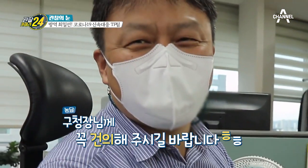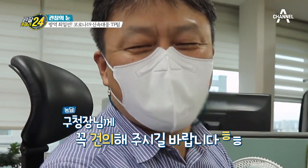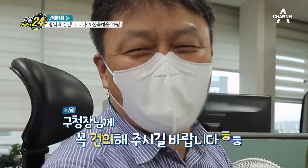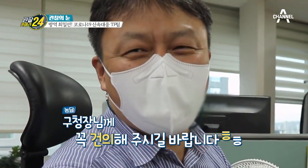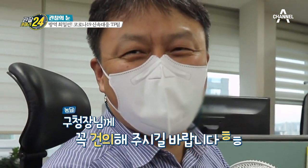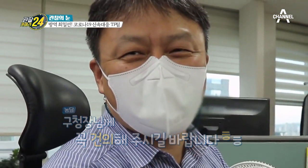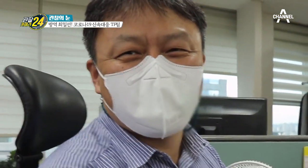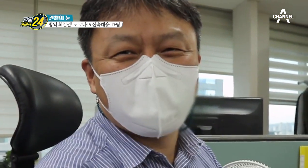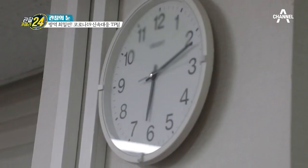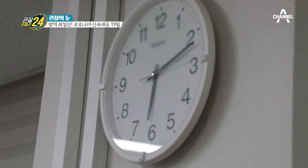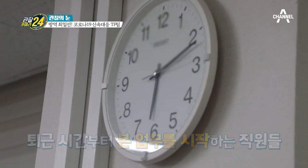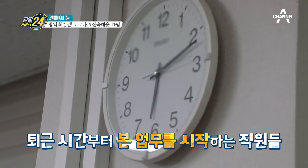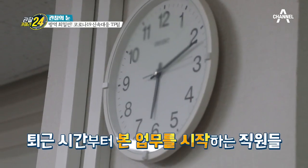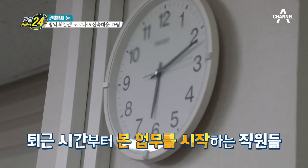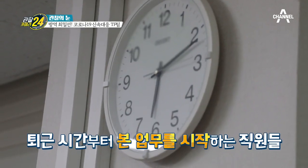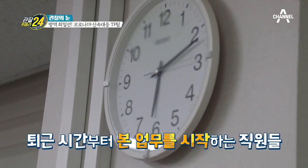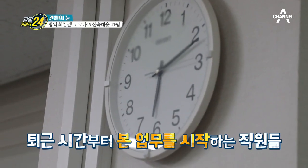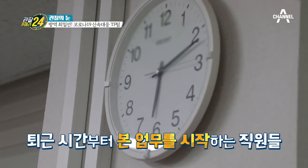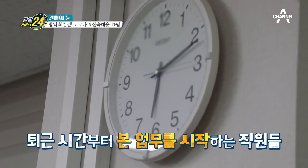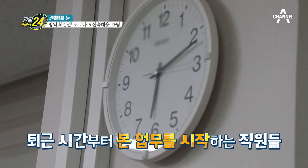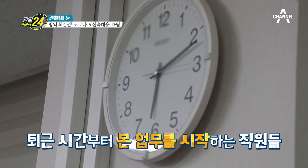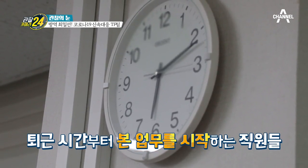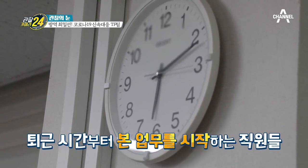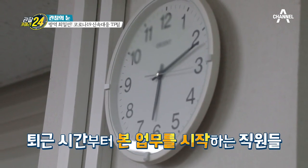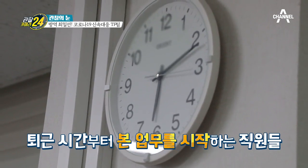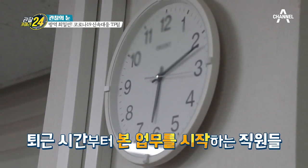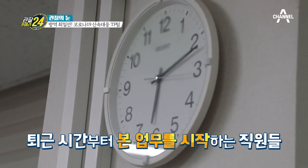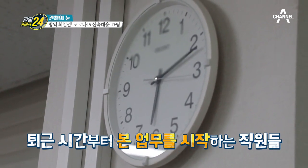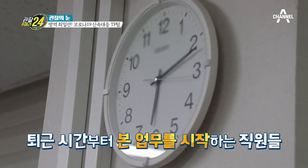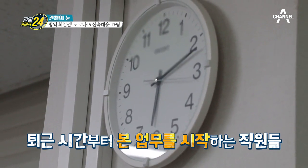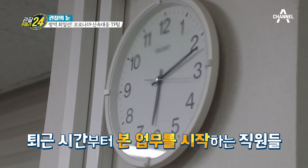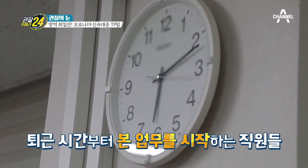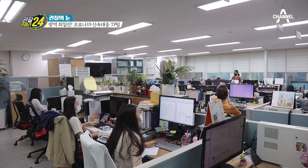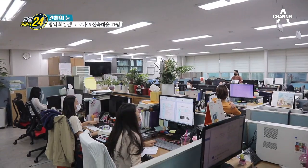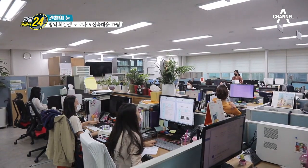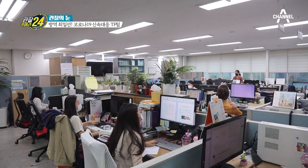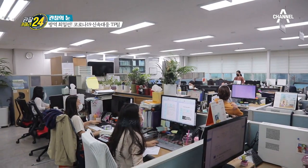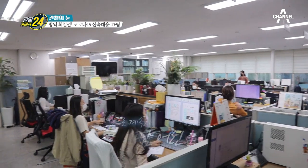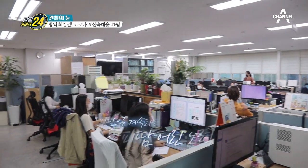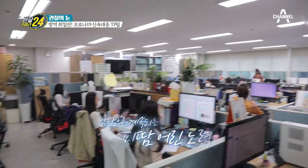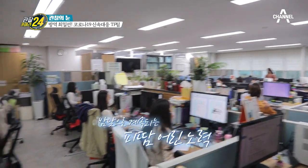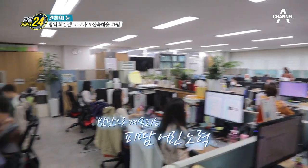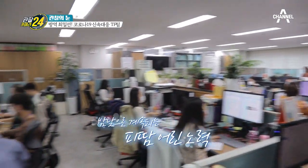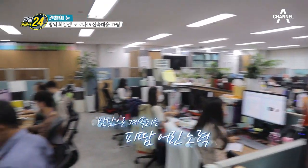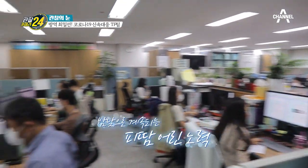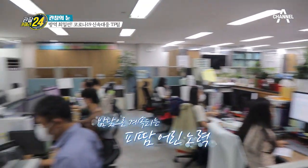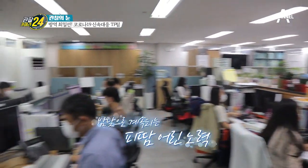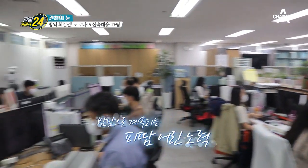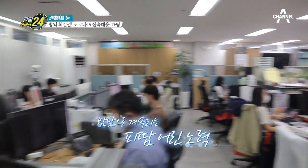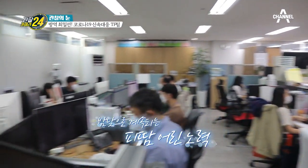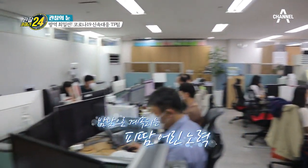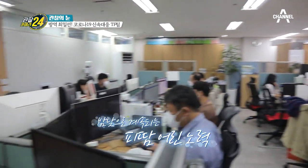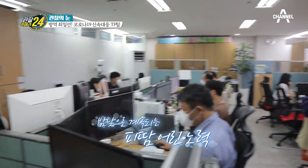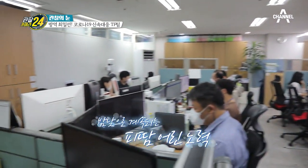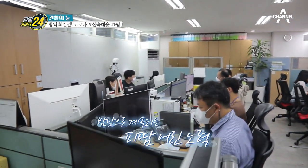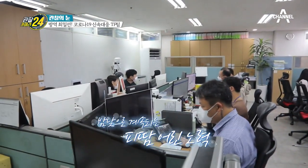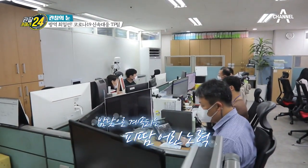네. 끝이 보이지 않는 싸움이지만 사명감 하나로 길을 나서는 이들. 국민의 안전을